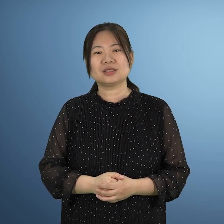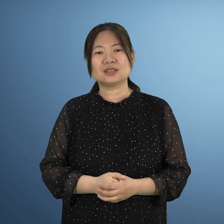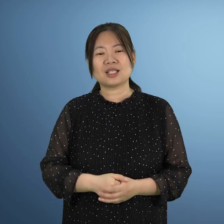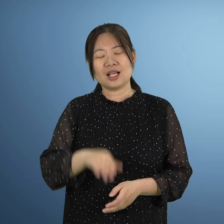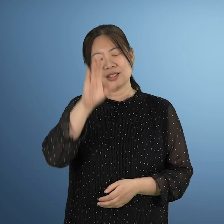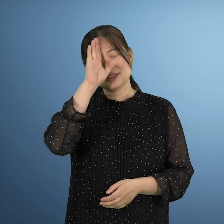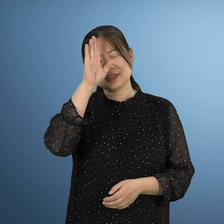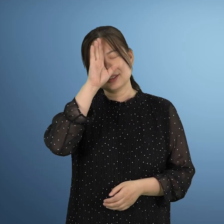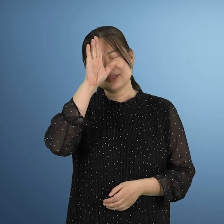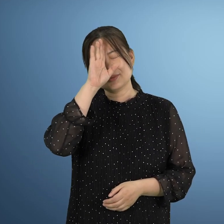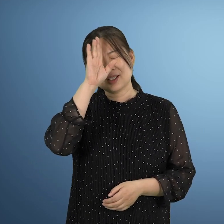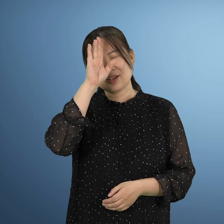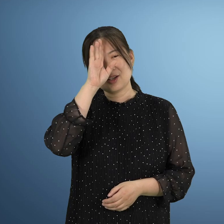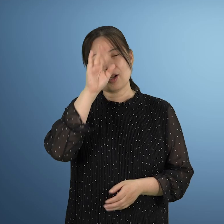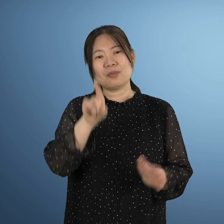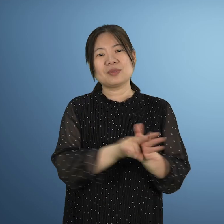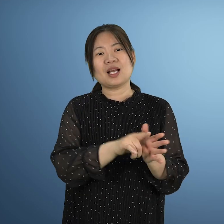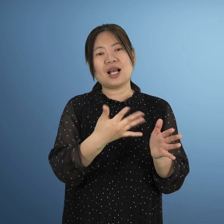질병은